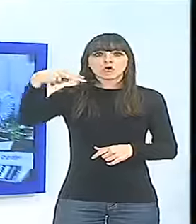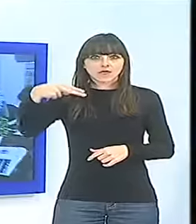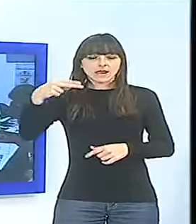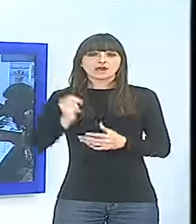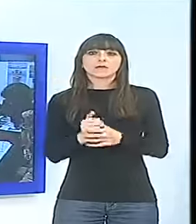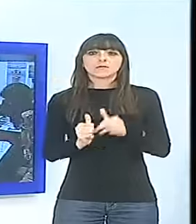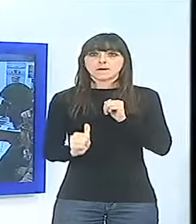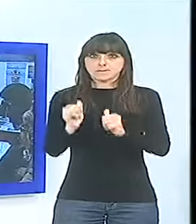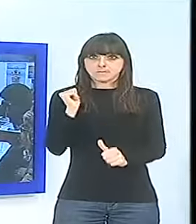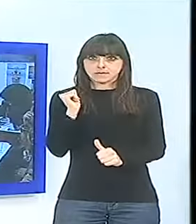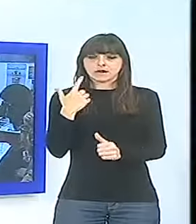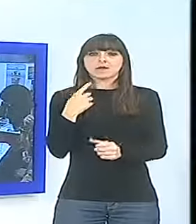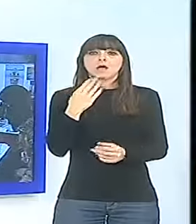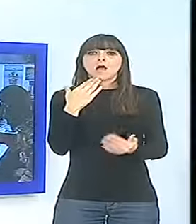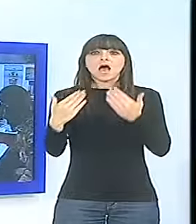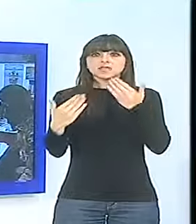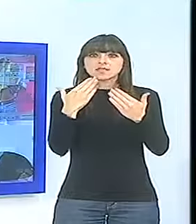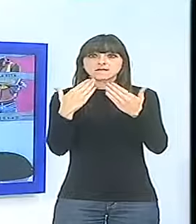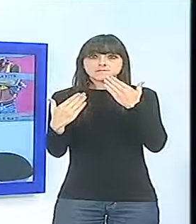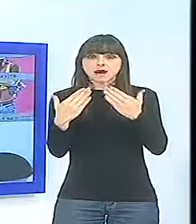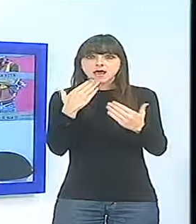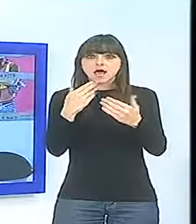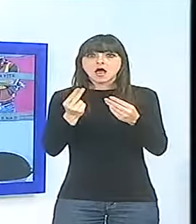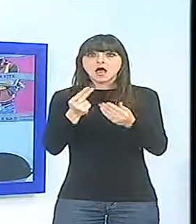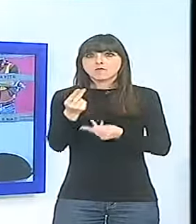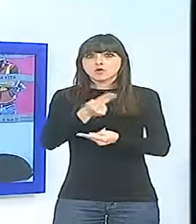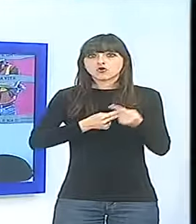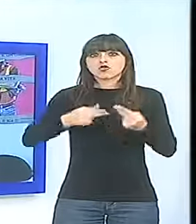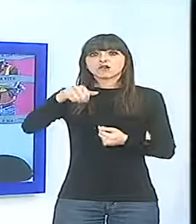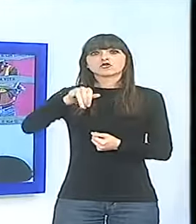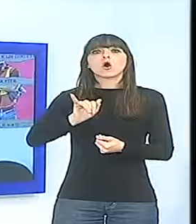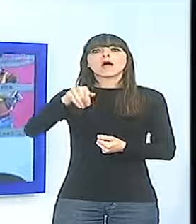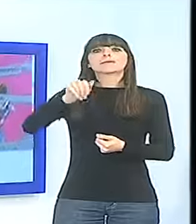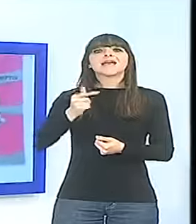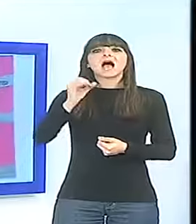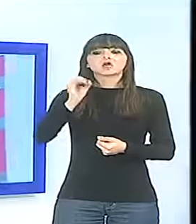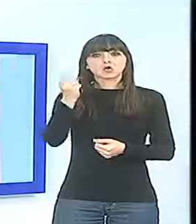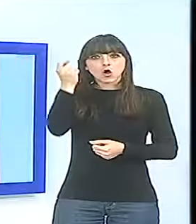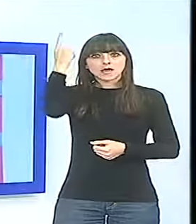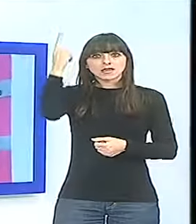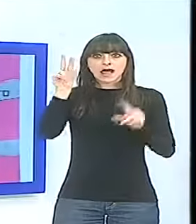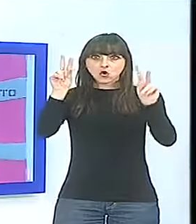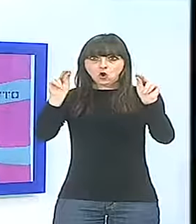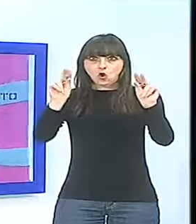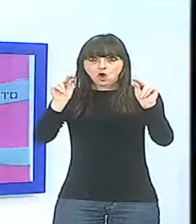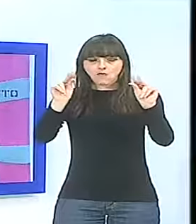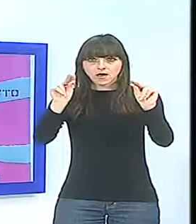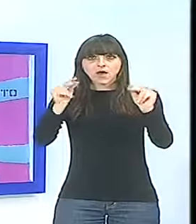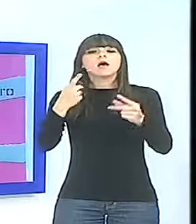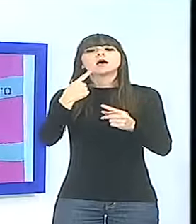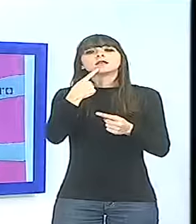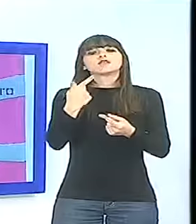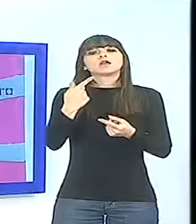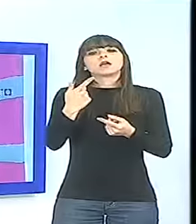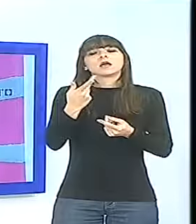alle 15, si terrà un'assemblea dedicata al progetto Amianto, un'idea innovativa che prevede il sostegno ai cittadini che vogliono